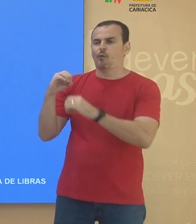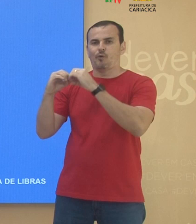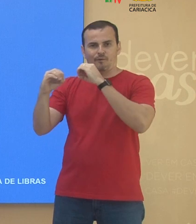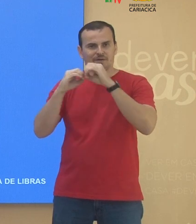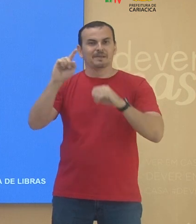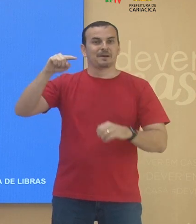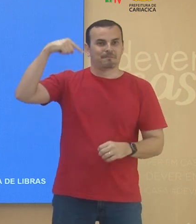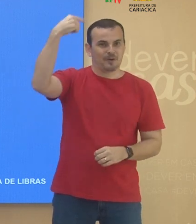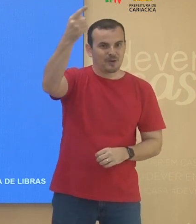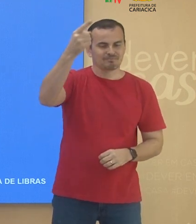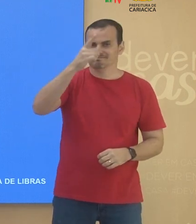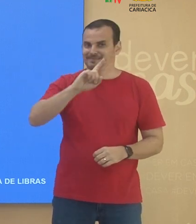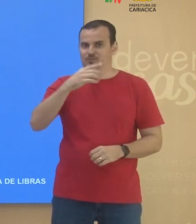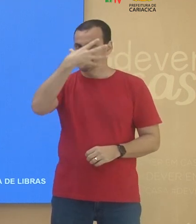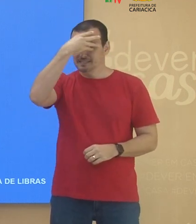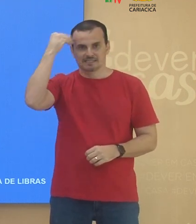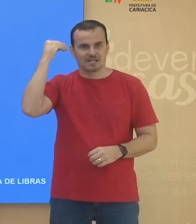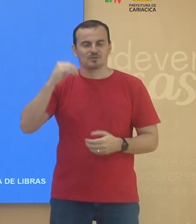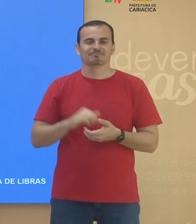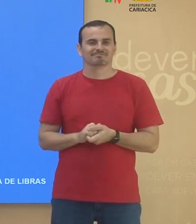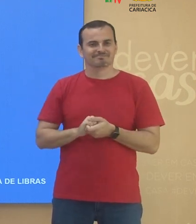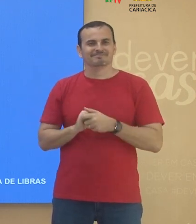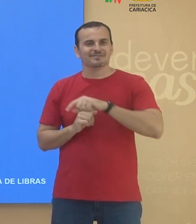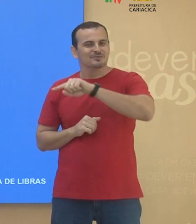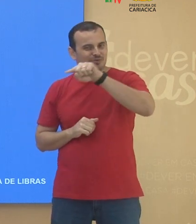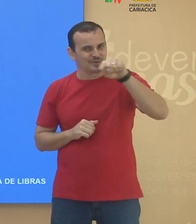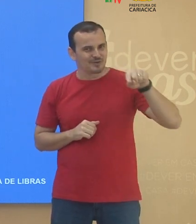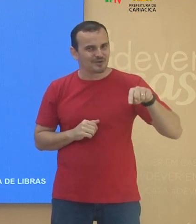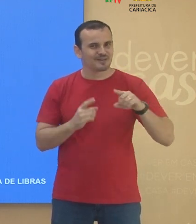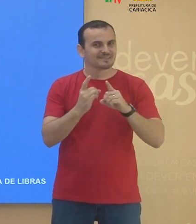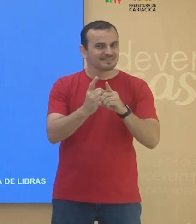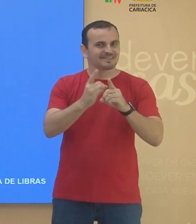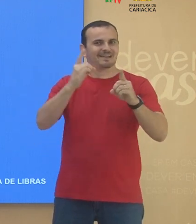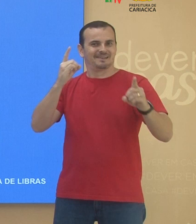esperando vocês na próxima oficina. E não esqueçam,